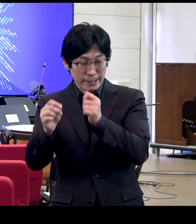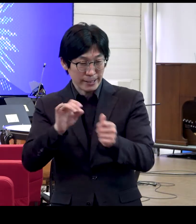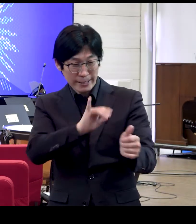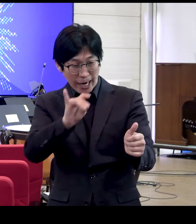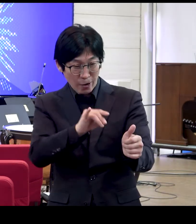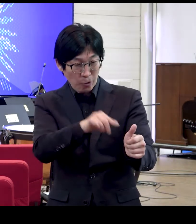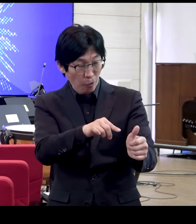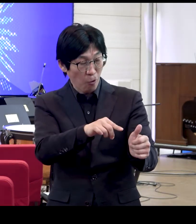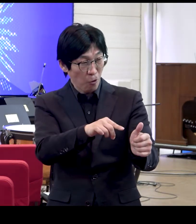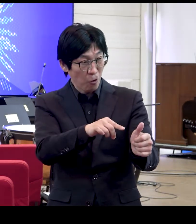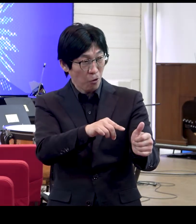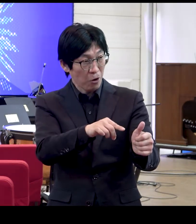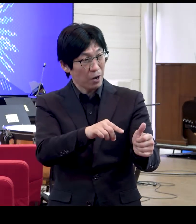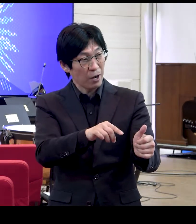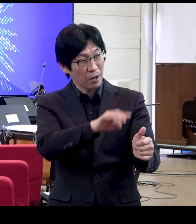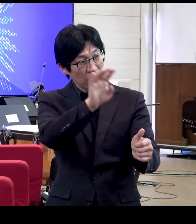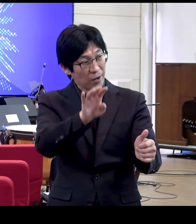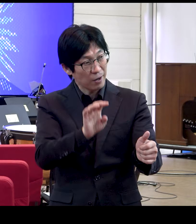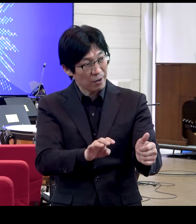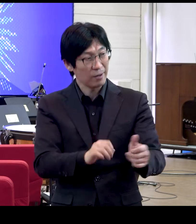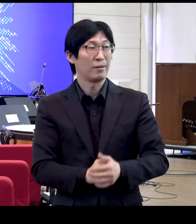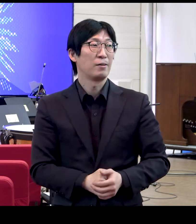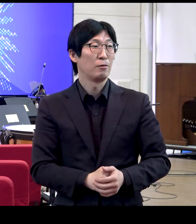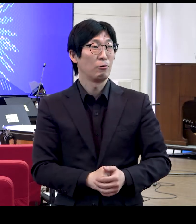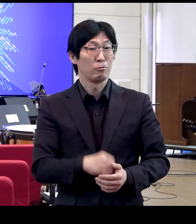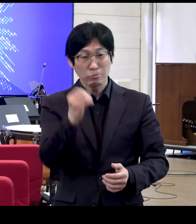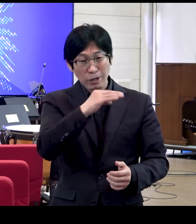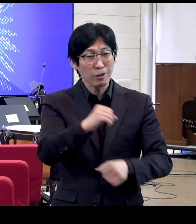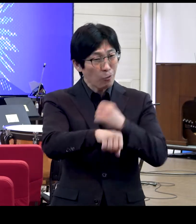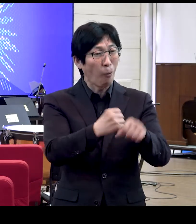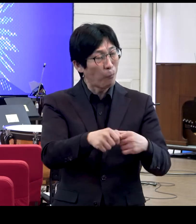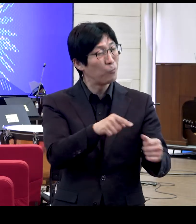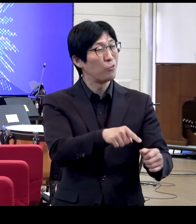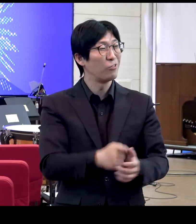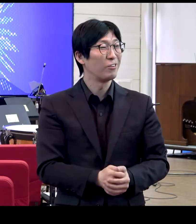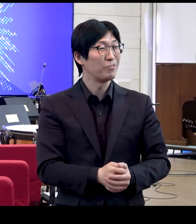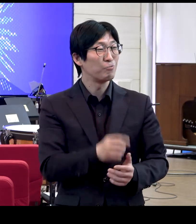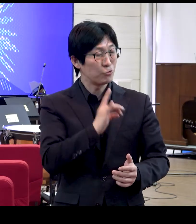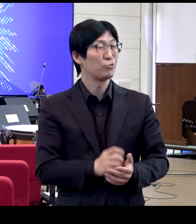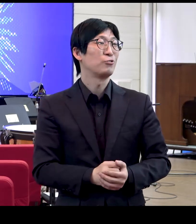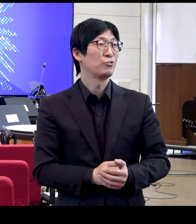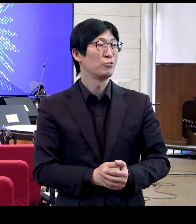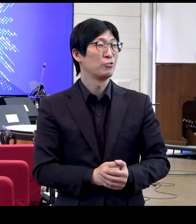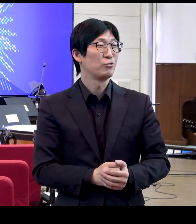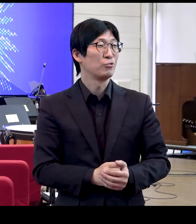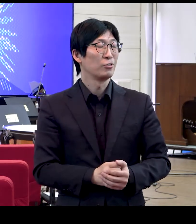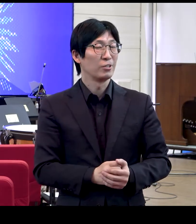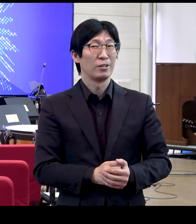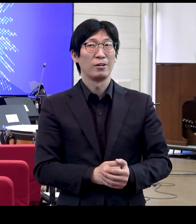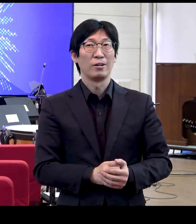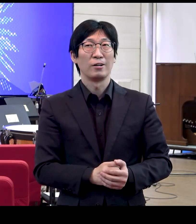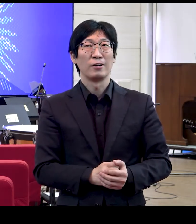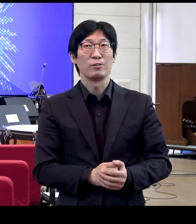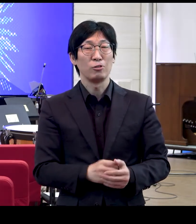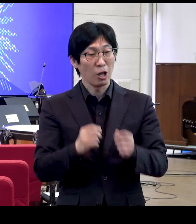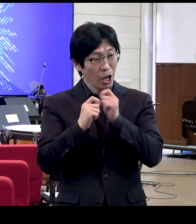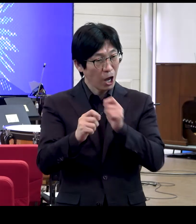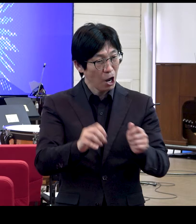그냥 파충류인데, 그렇죠? 그냥 파충류인데 거기다 대고 간교하다는 말을 할 수 있느냐 그 말이죠.